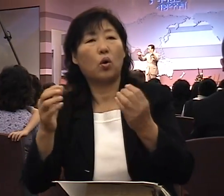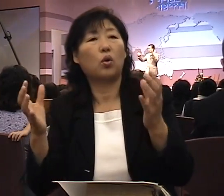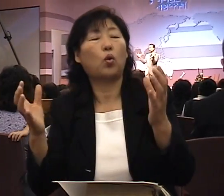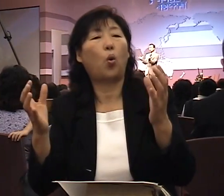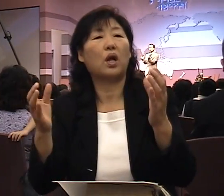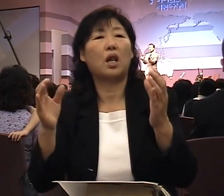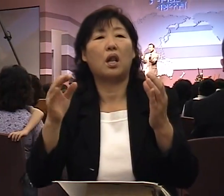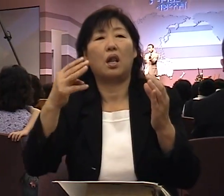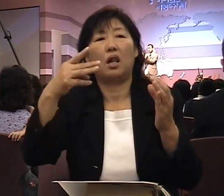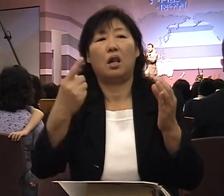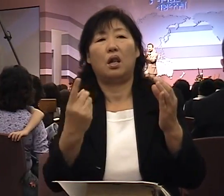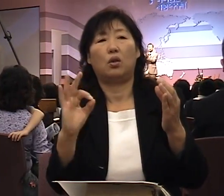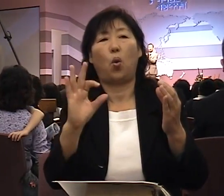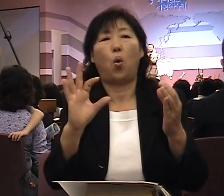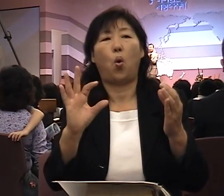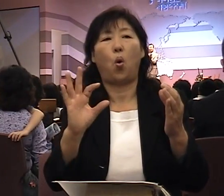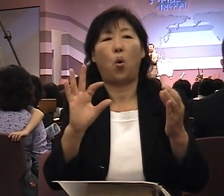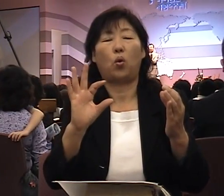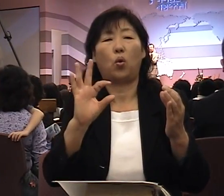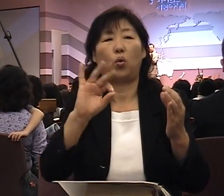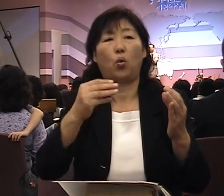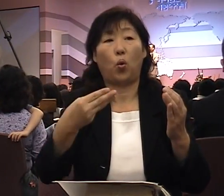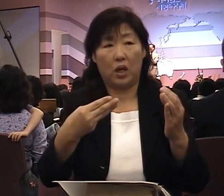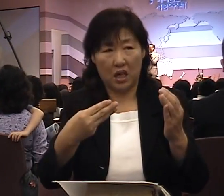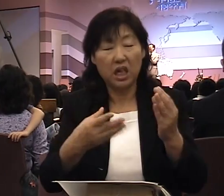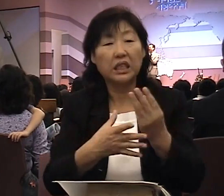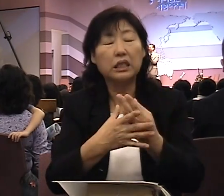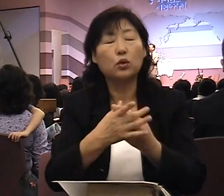또한 정치적으로 통일됐던 때입니다.